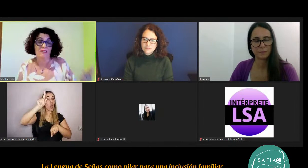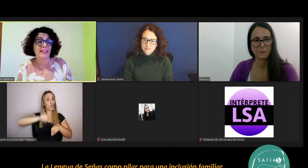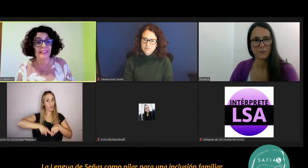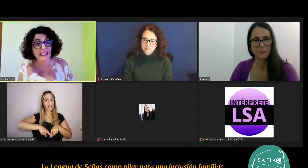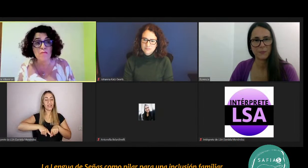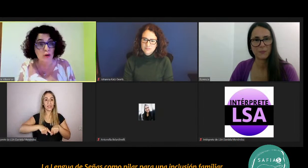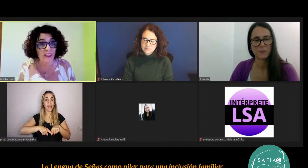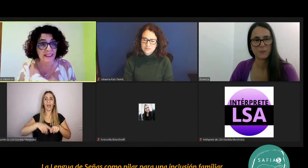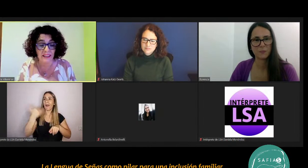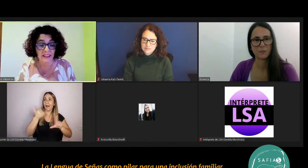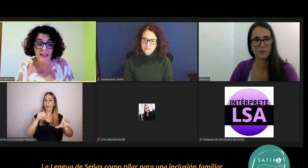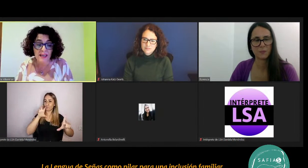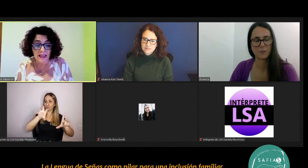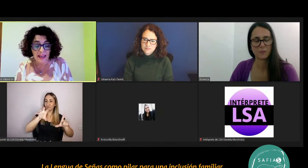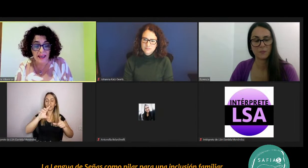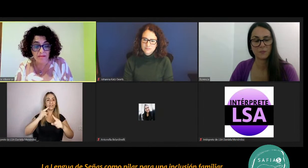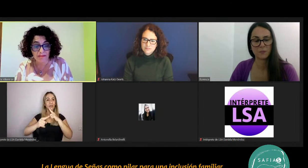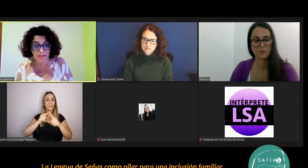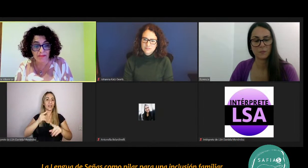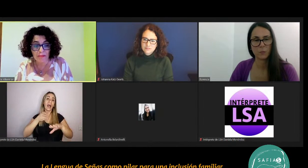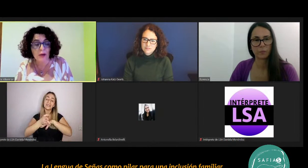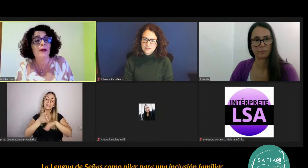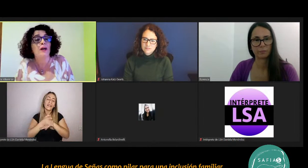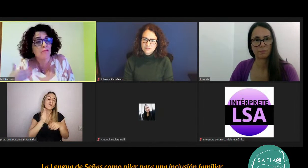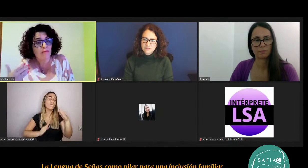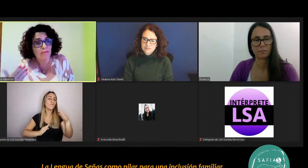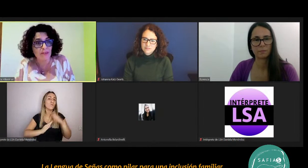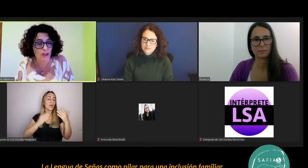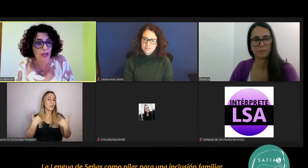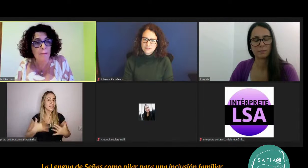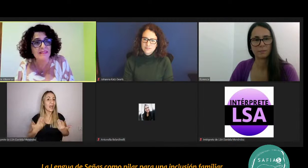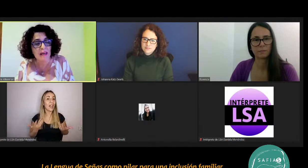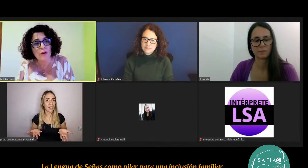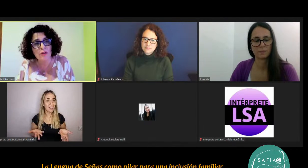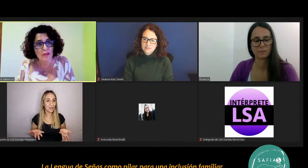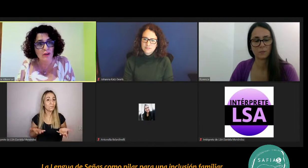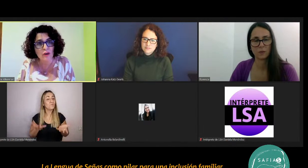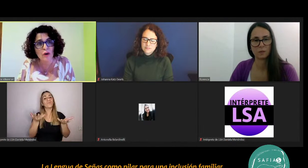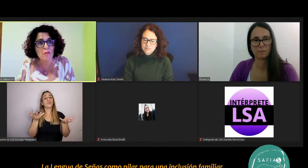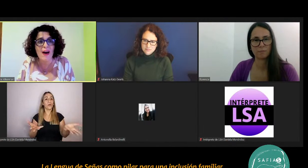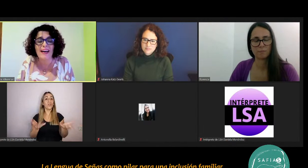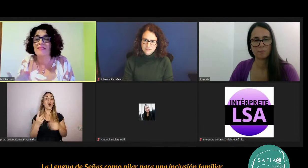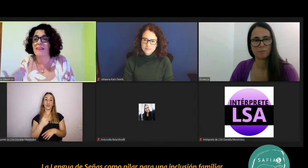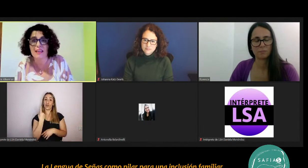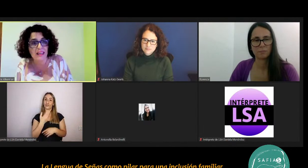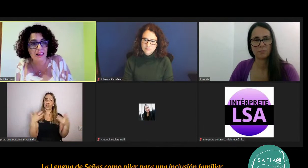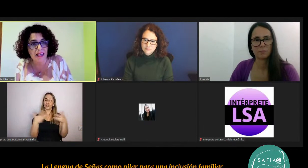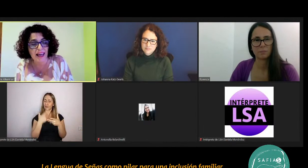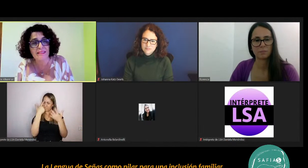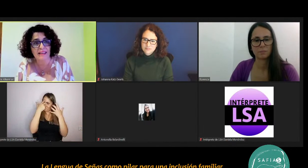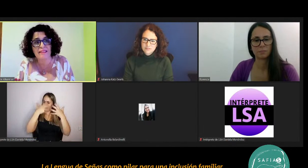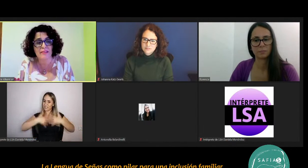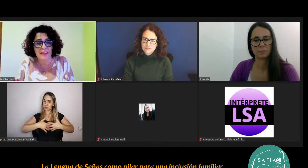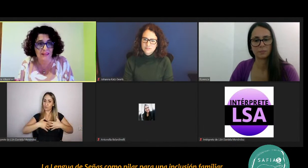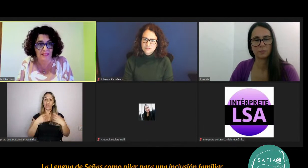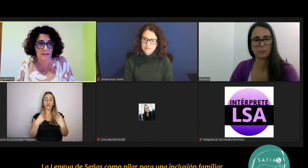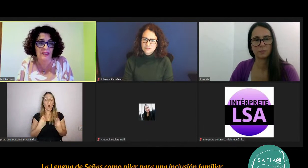la accesibilidad tan importante, pero bueno, nosotras pensamos cómo acceder a